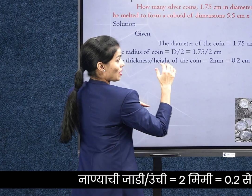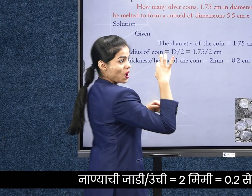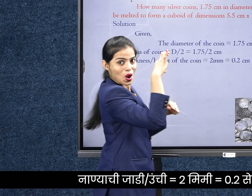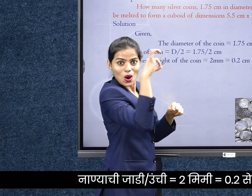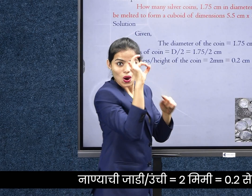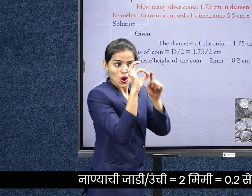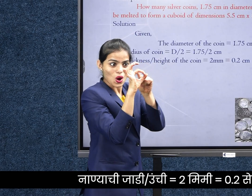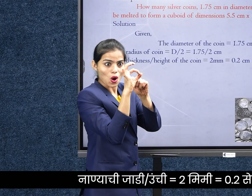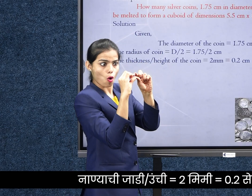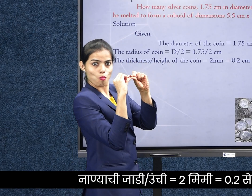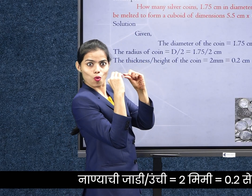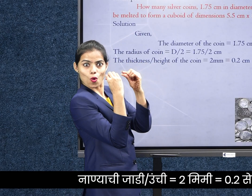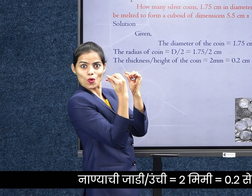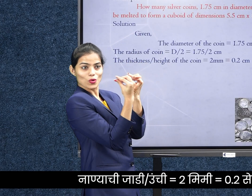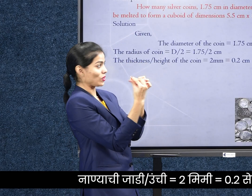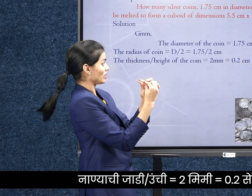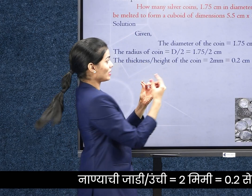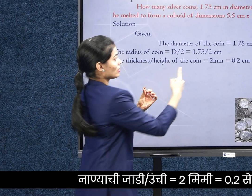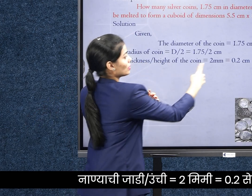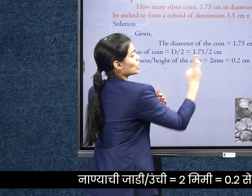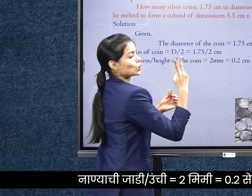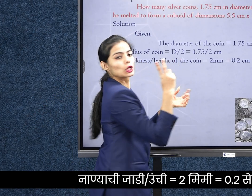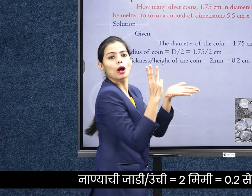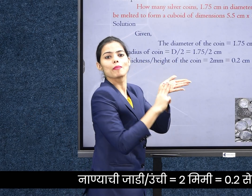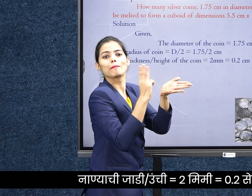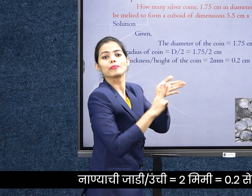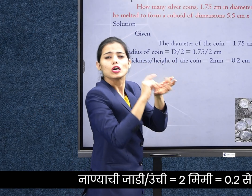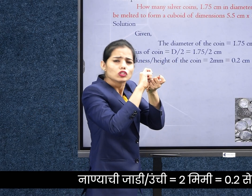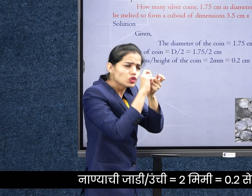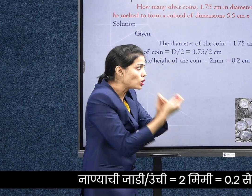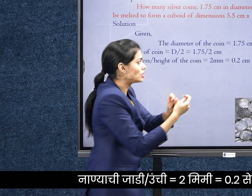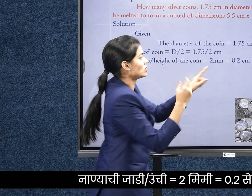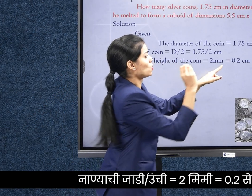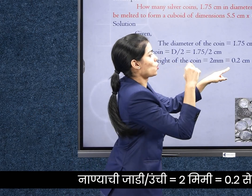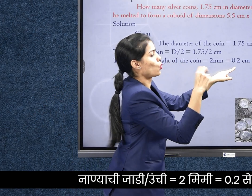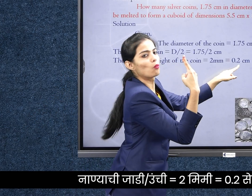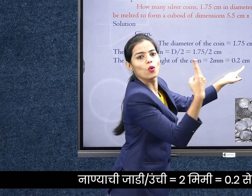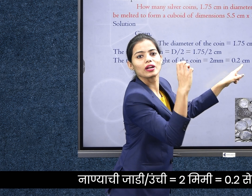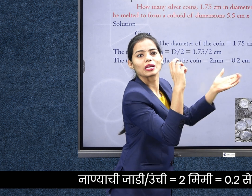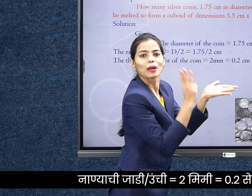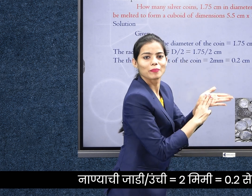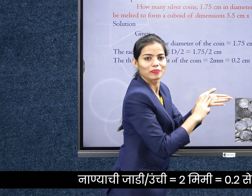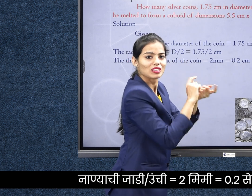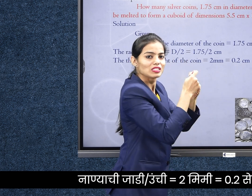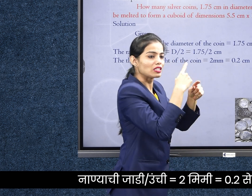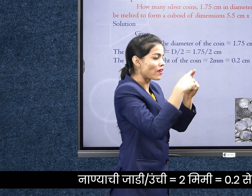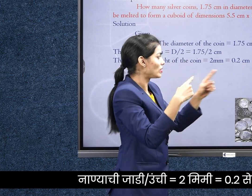नाण्याची जाडी भागिले उंची बरोबर 2 मिलीमीटर बरोबर 0.2 सेंटीमीटर.